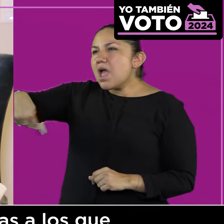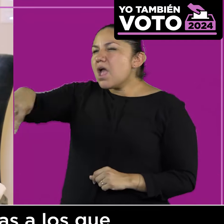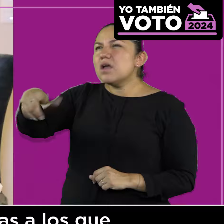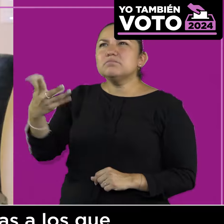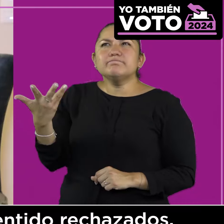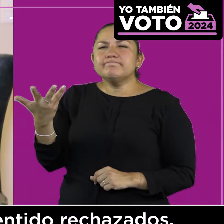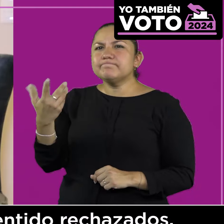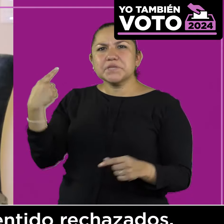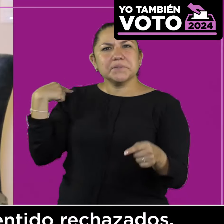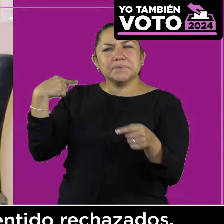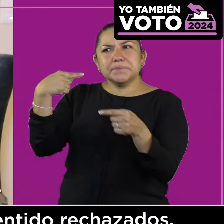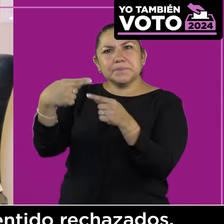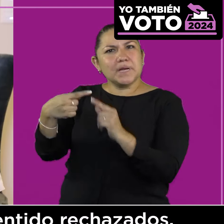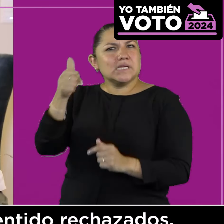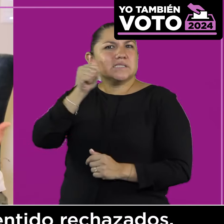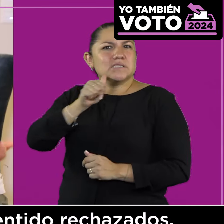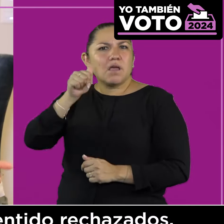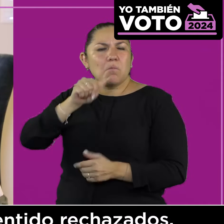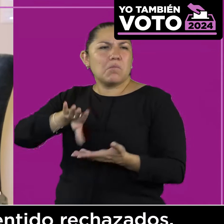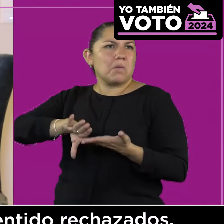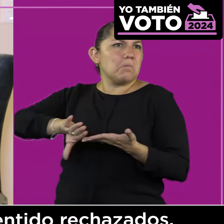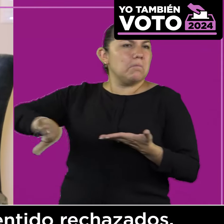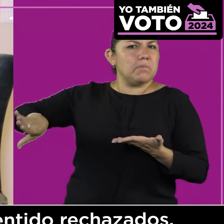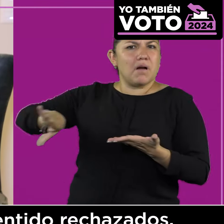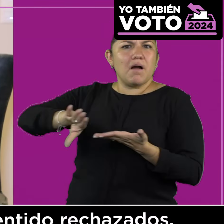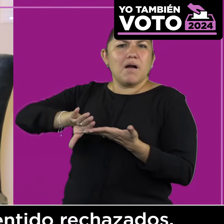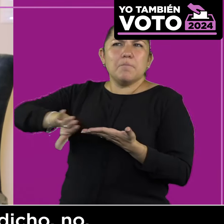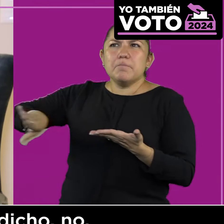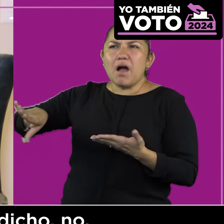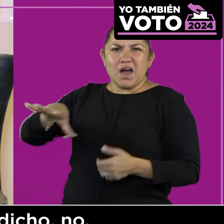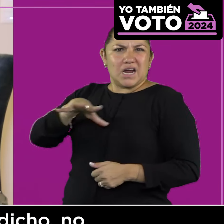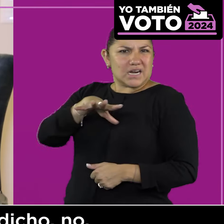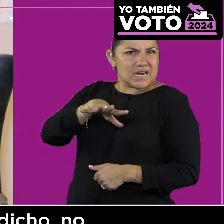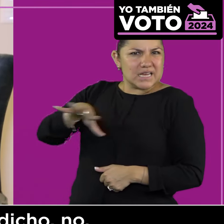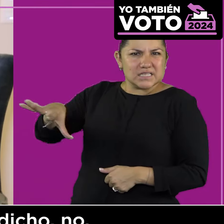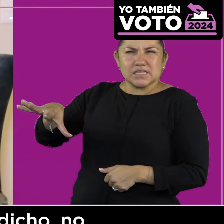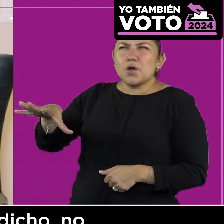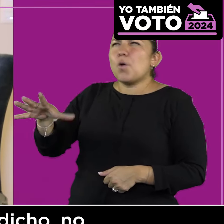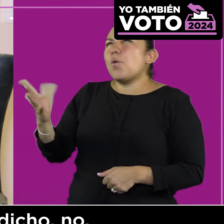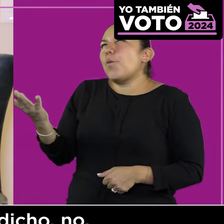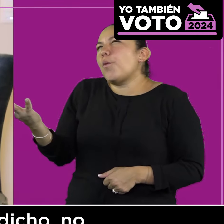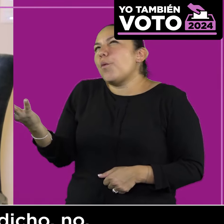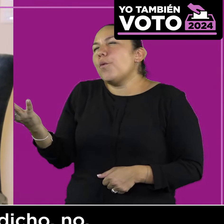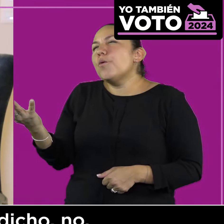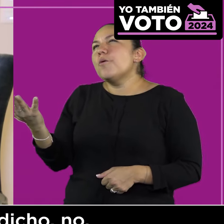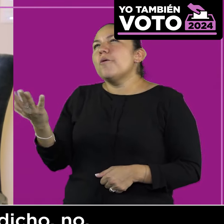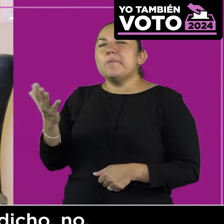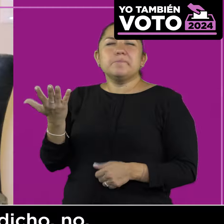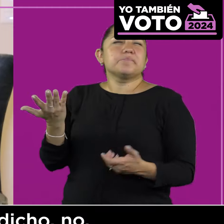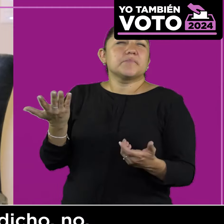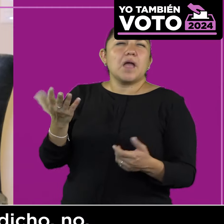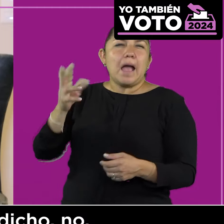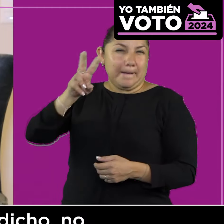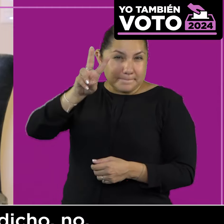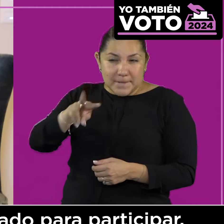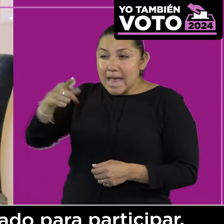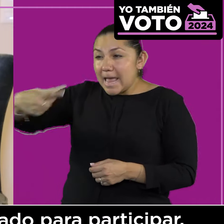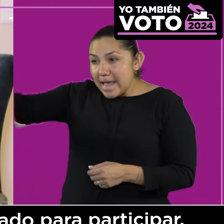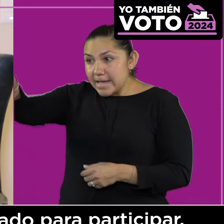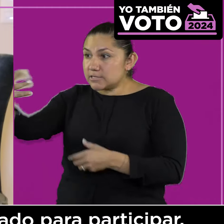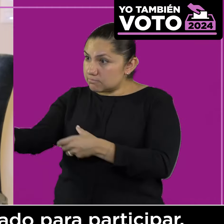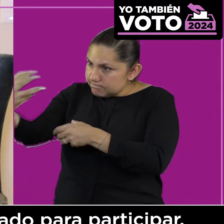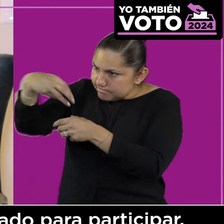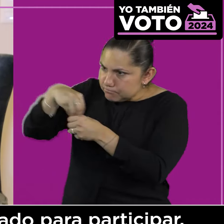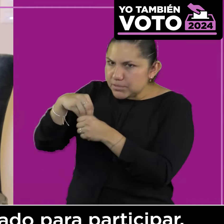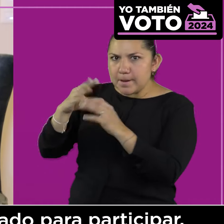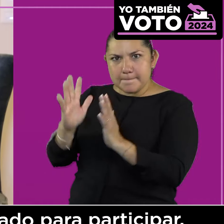indígenas a los que siempre se ha sentido rechazados o no O mejor dicho No no nunca lo